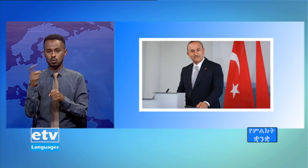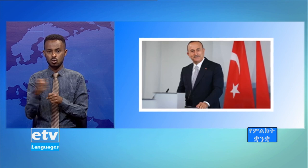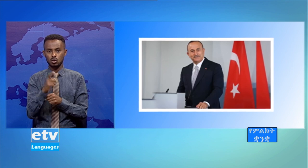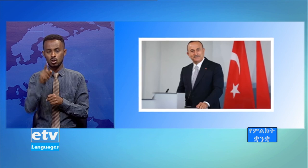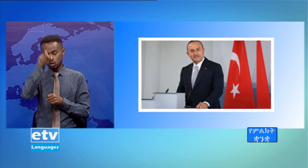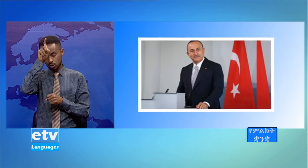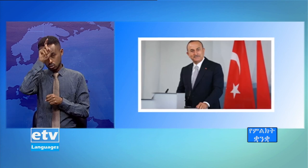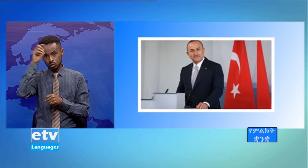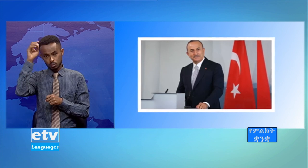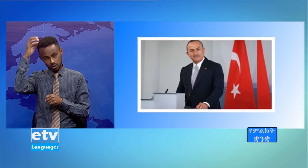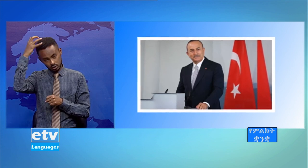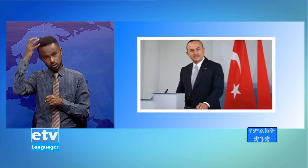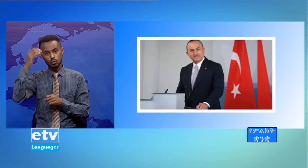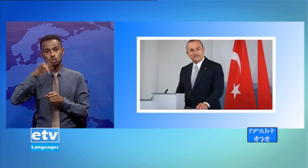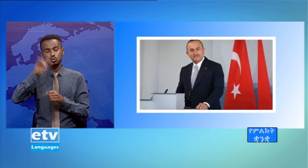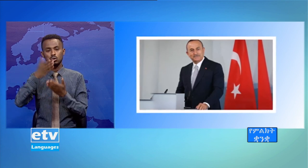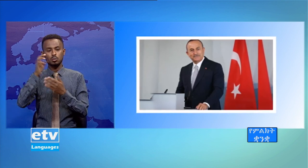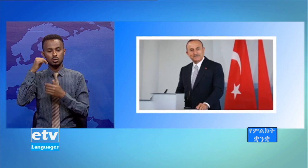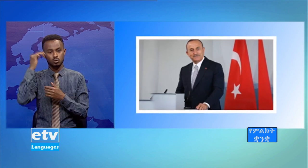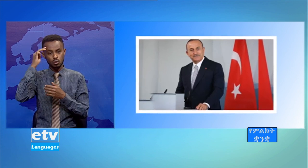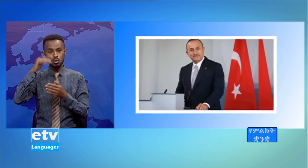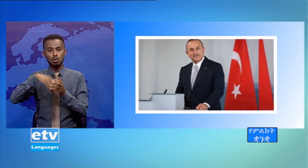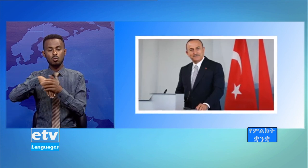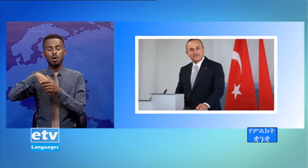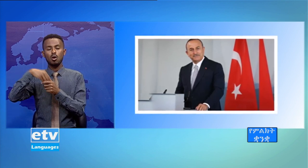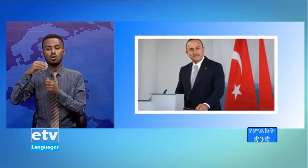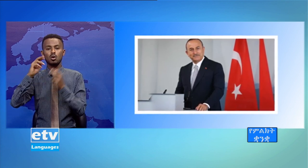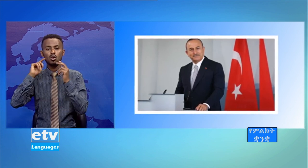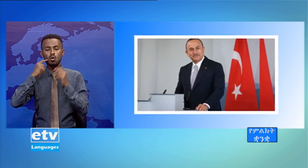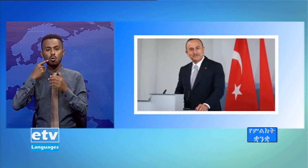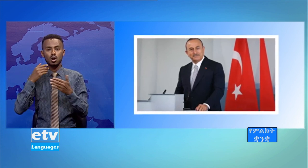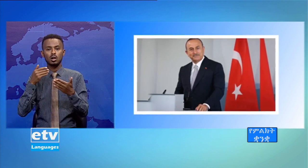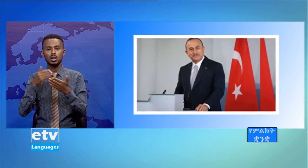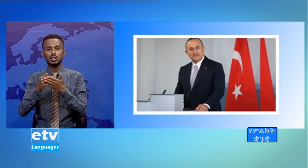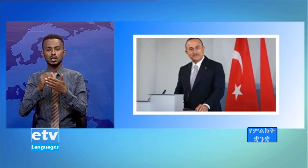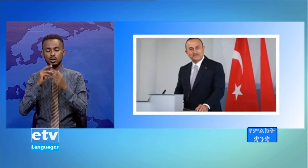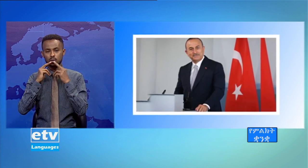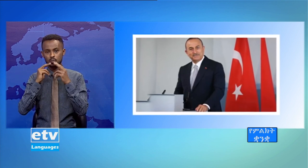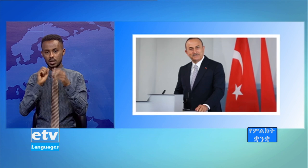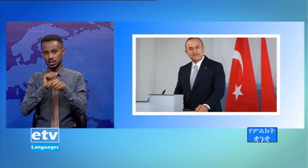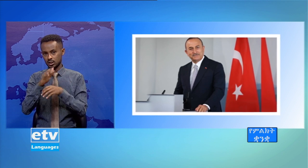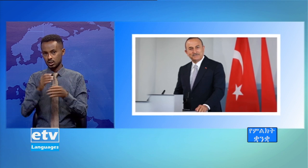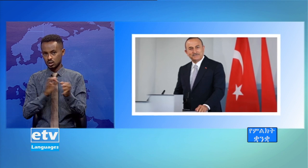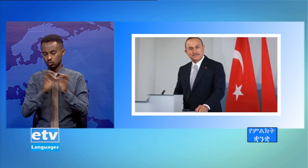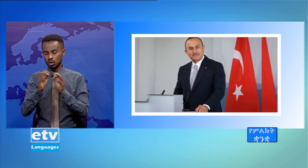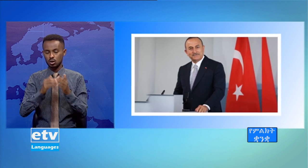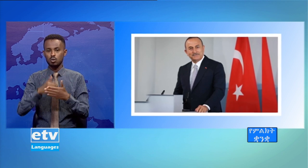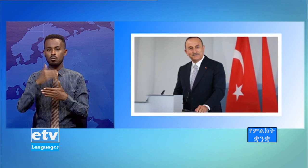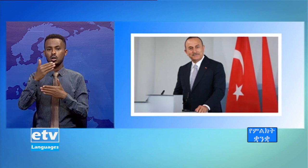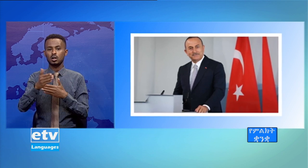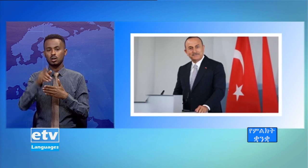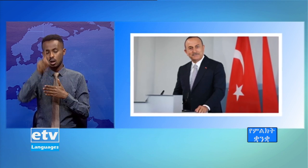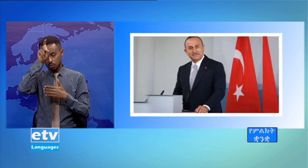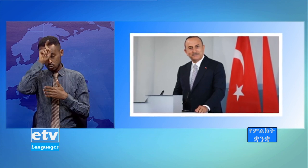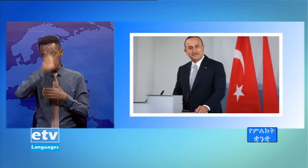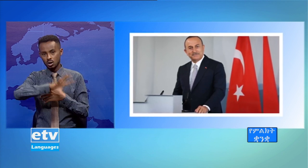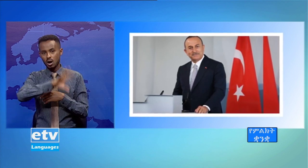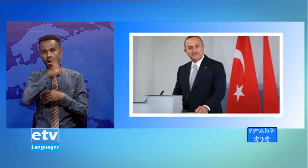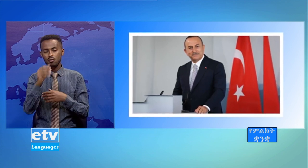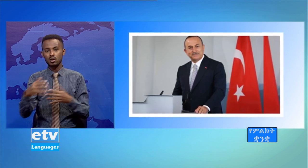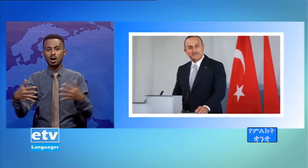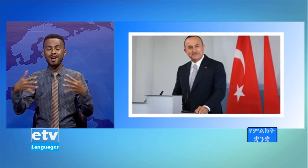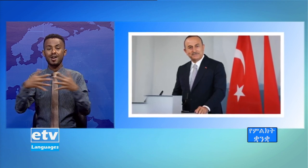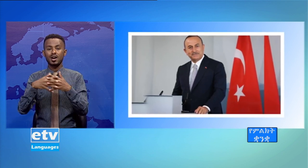የቱርክ መንግስት በውጭ ጉዳይ ሚኒስትሩ በኩል ባወጣው የእንኳን አደረሰ መልእክት ገልጿል። በቀጣይም በቱርክ አፍሪካ